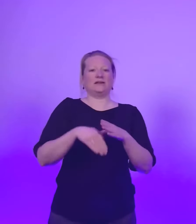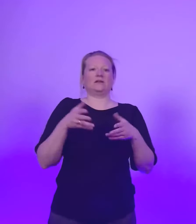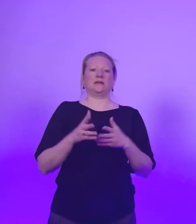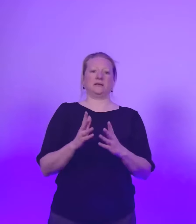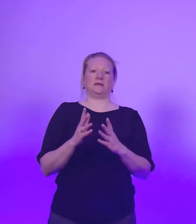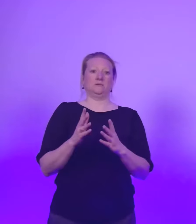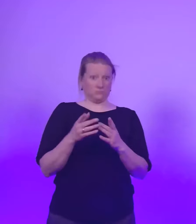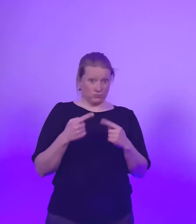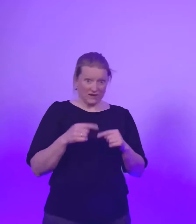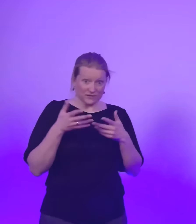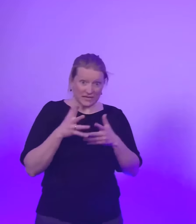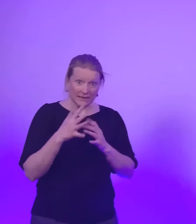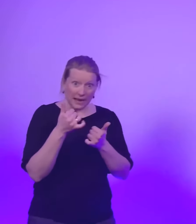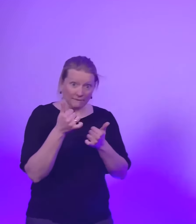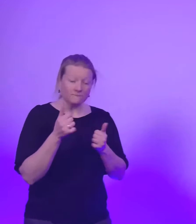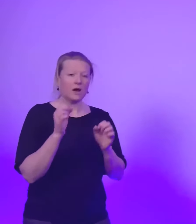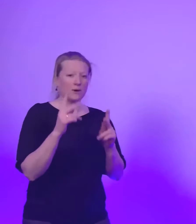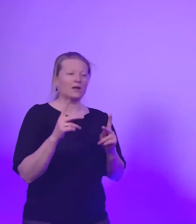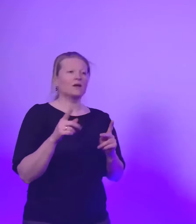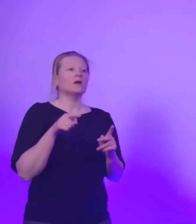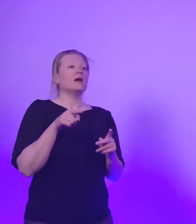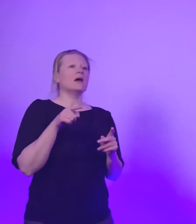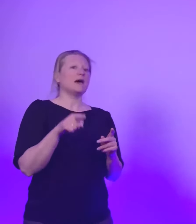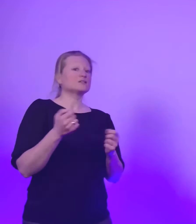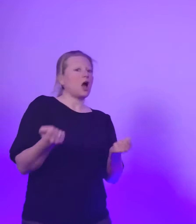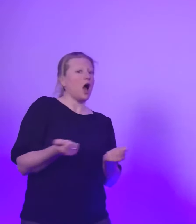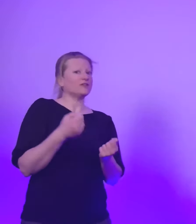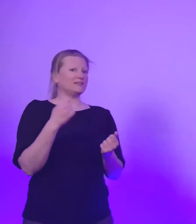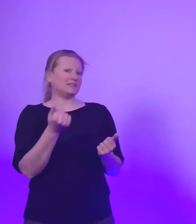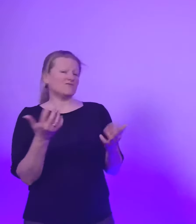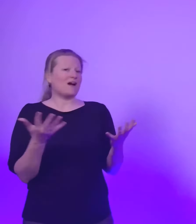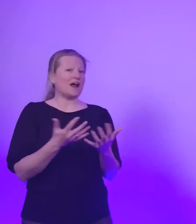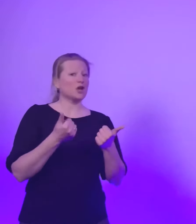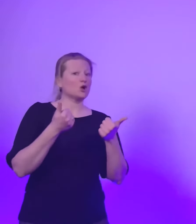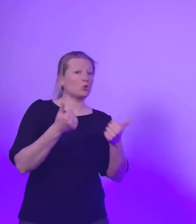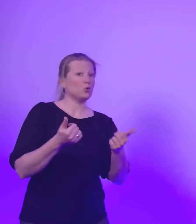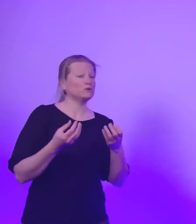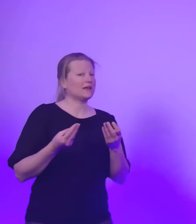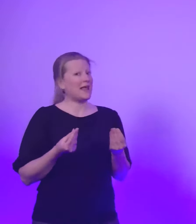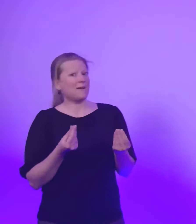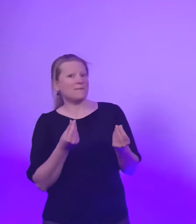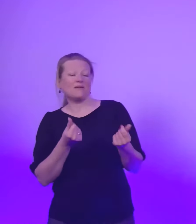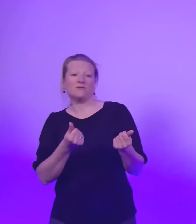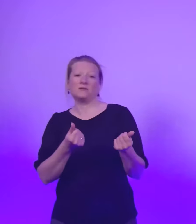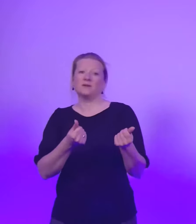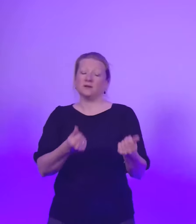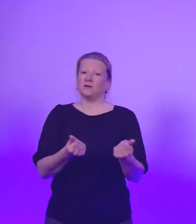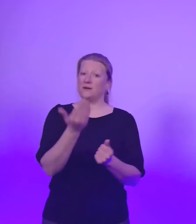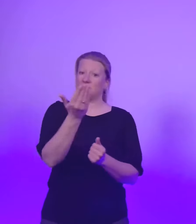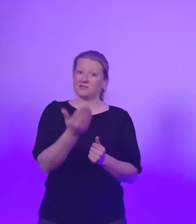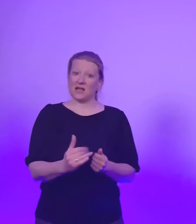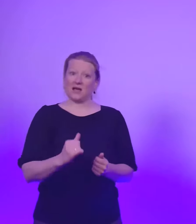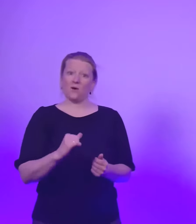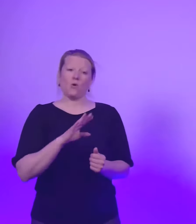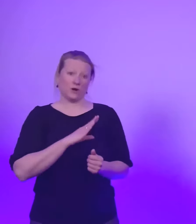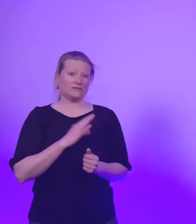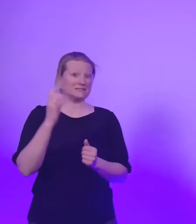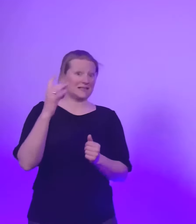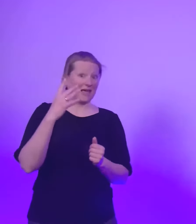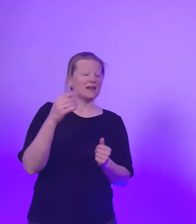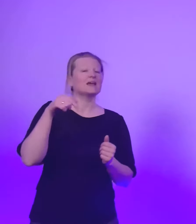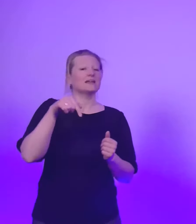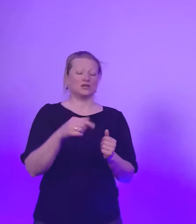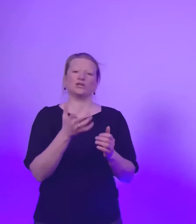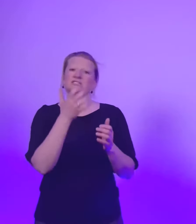even zingen? Ja, ja, ja. Oké. Okay. Er is altijd iets waar je goed in bent. Jij bent ook een